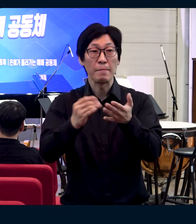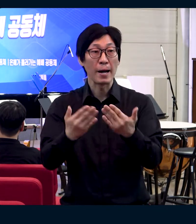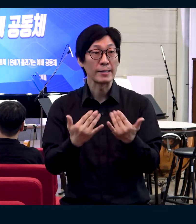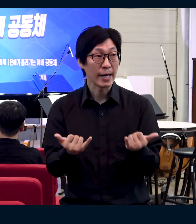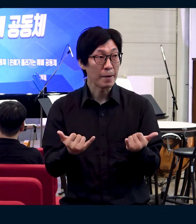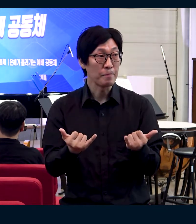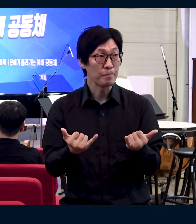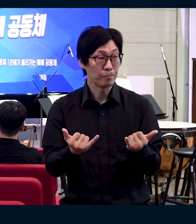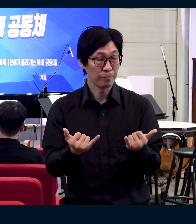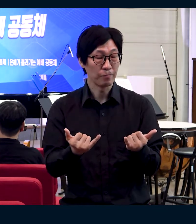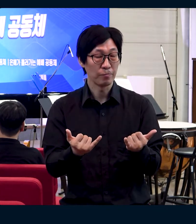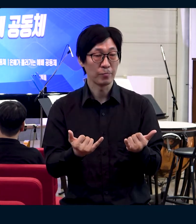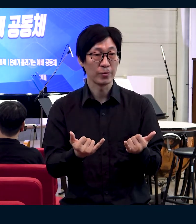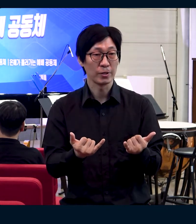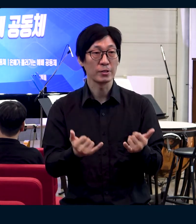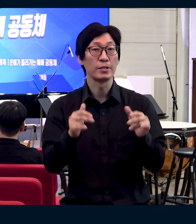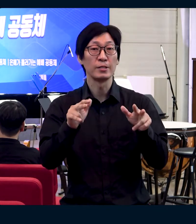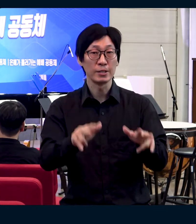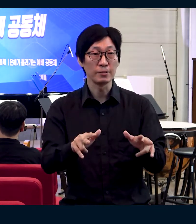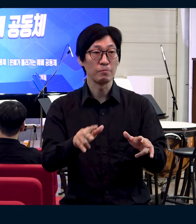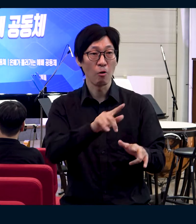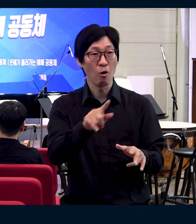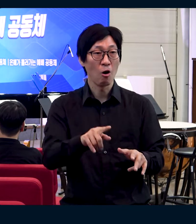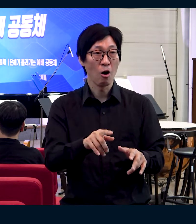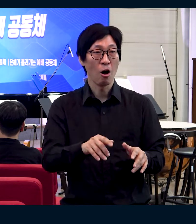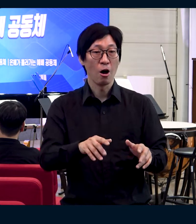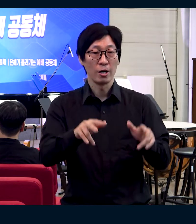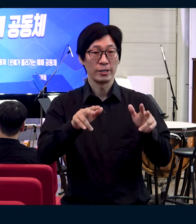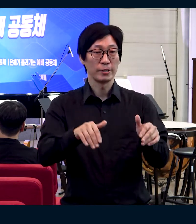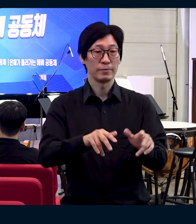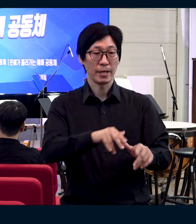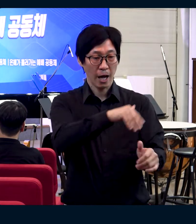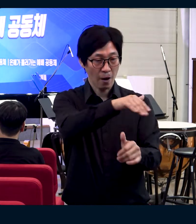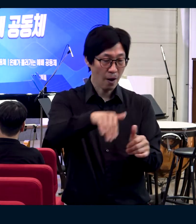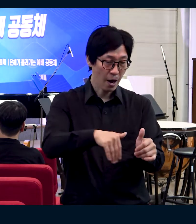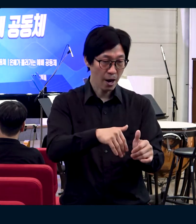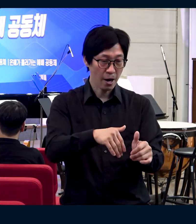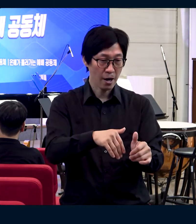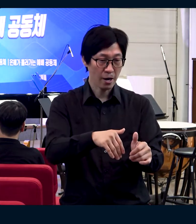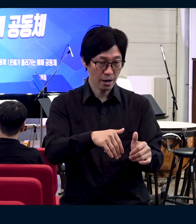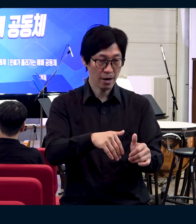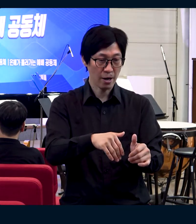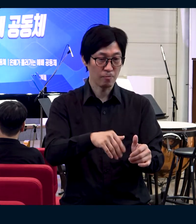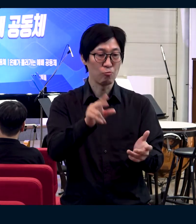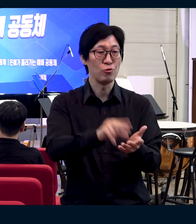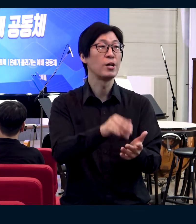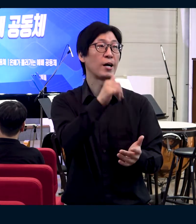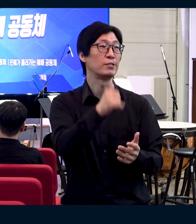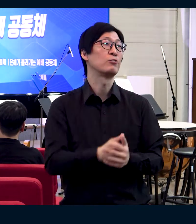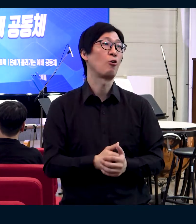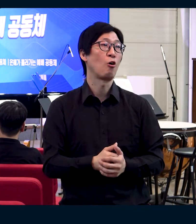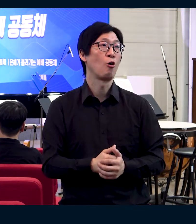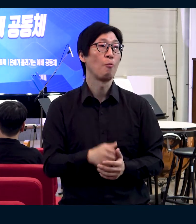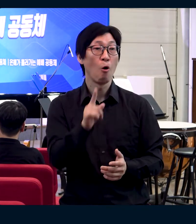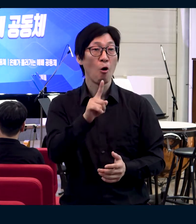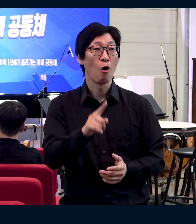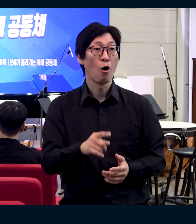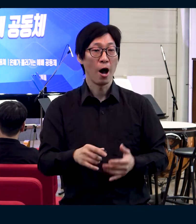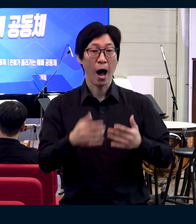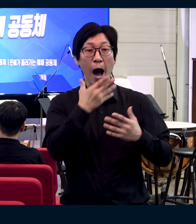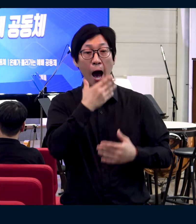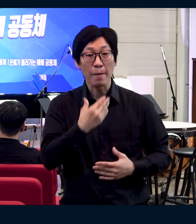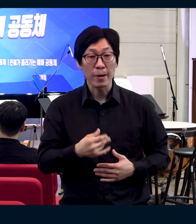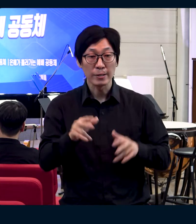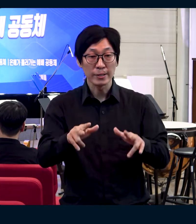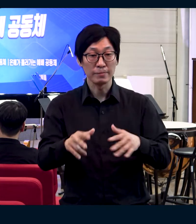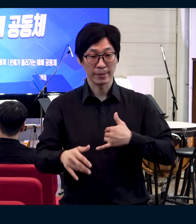사람이지만 여전히 현실의 문제 앞에 아브라함은 서 있습니다. 그 현실의 문제가 바로 뭐냐? 자녀가 없다는